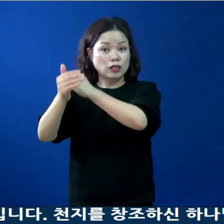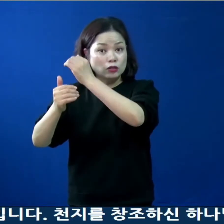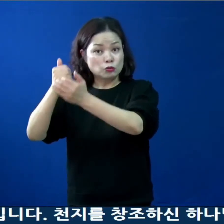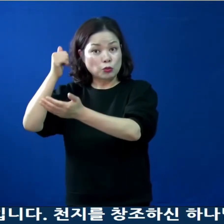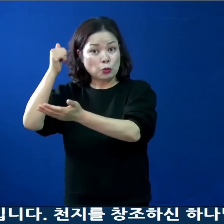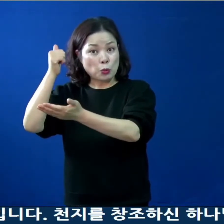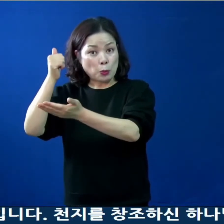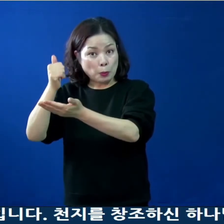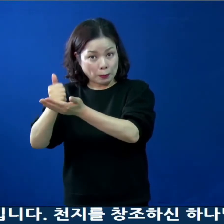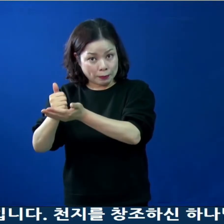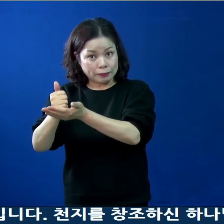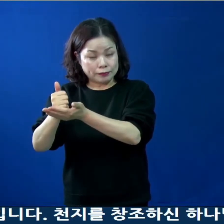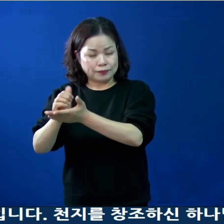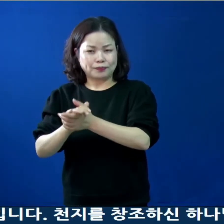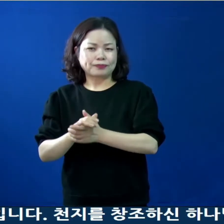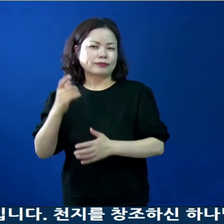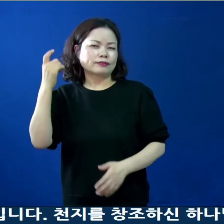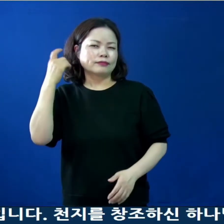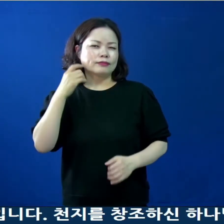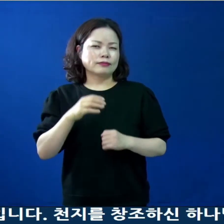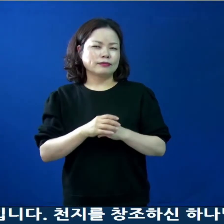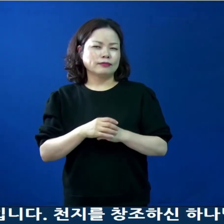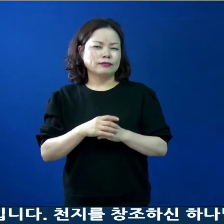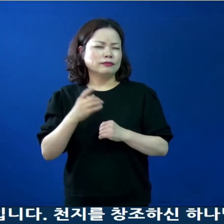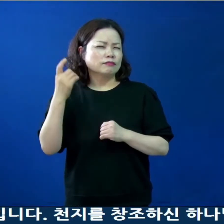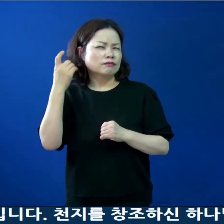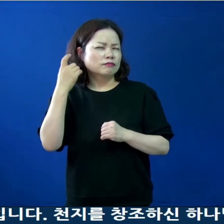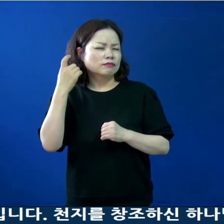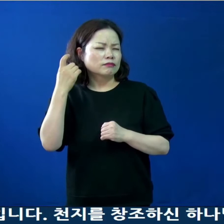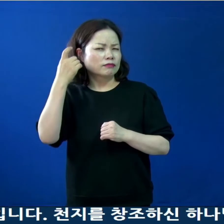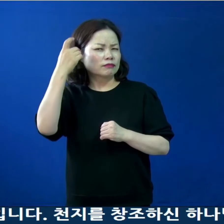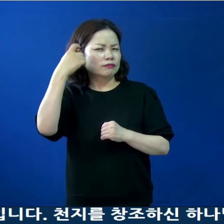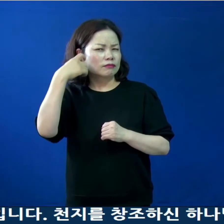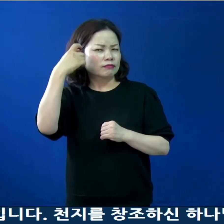하나님의 그 소리가 들리는 듯 합니다.